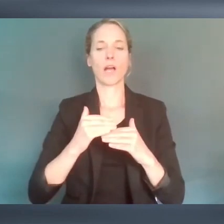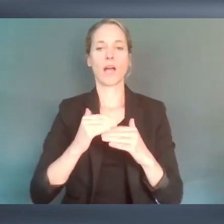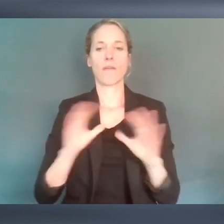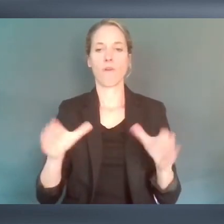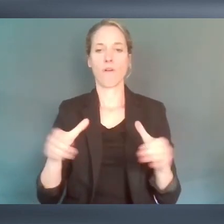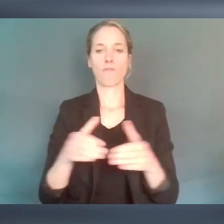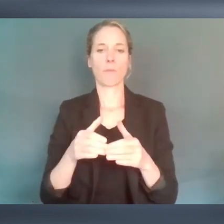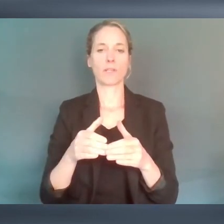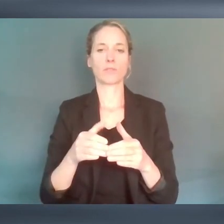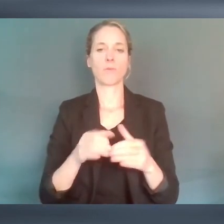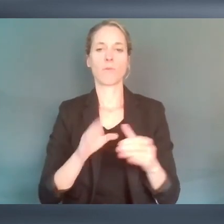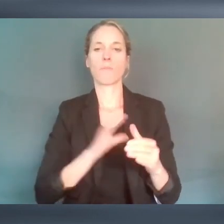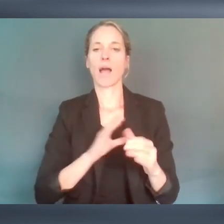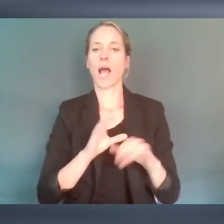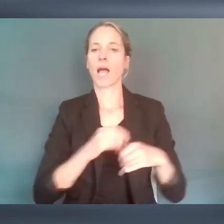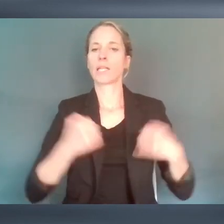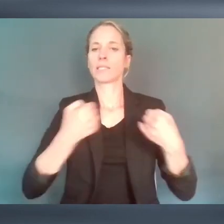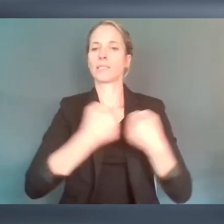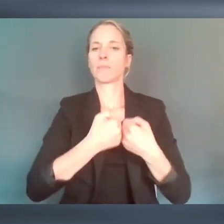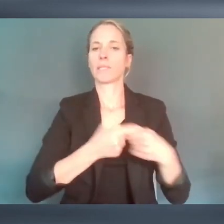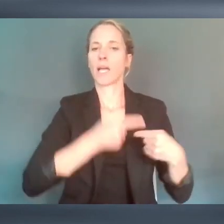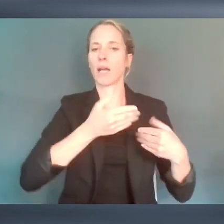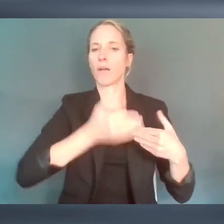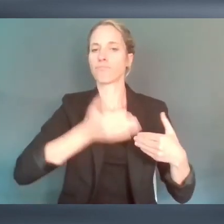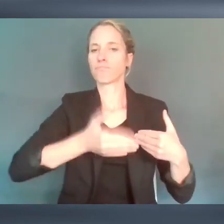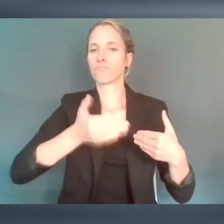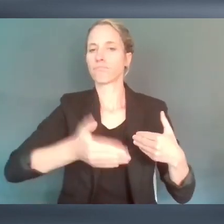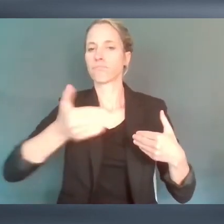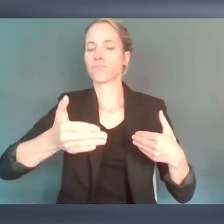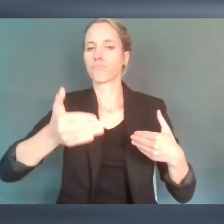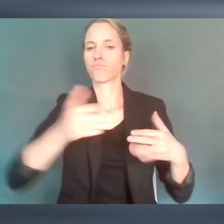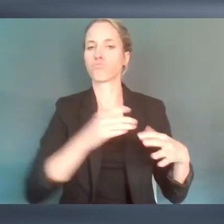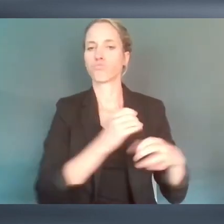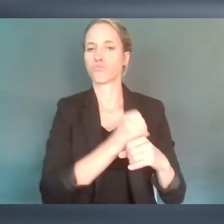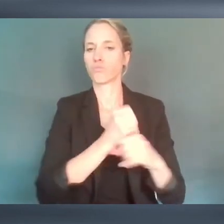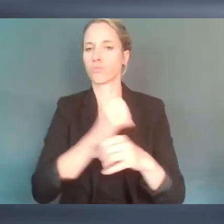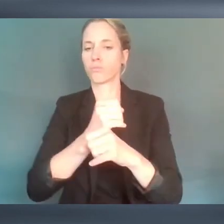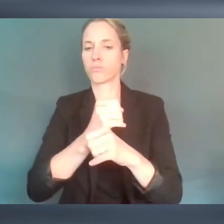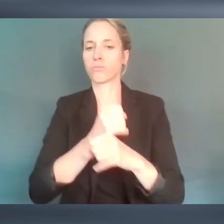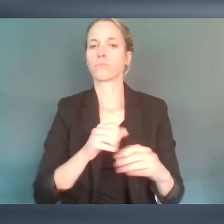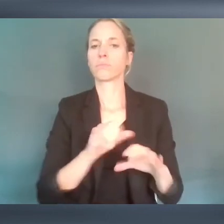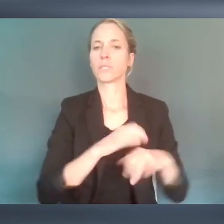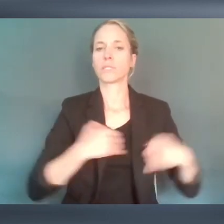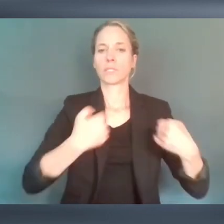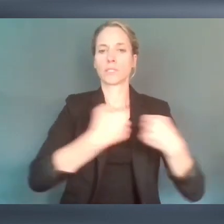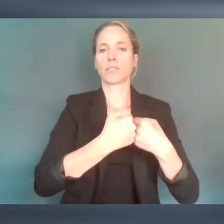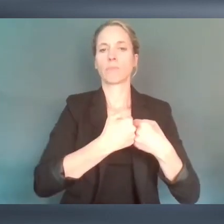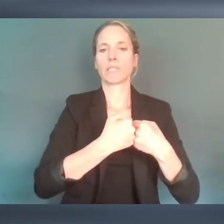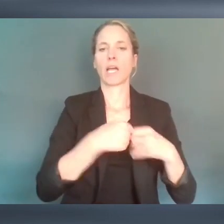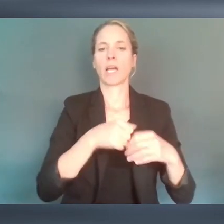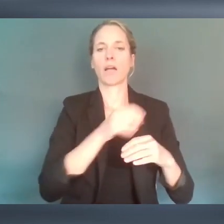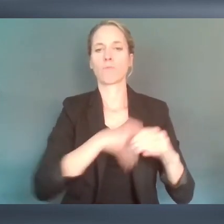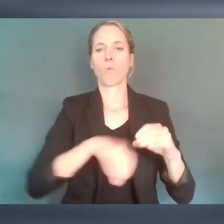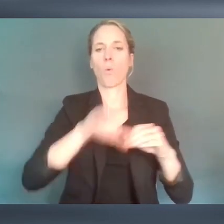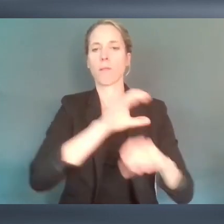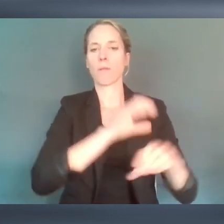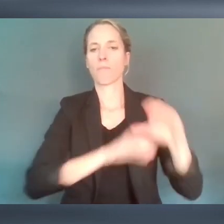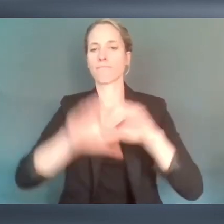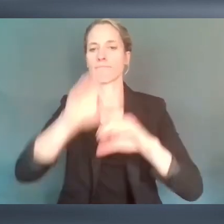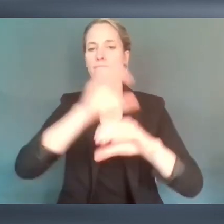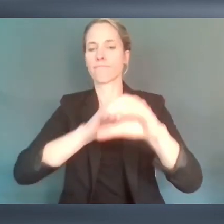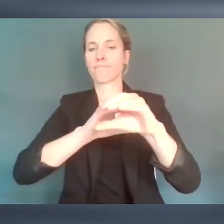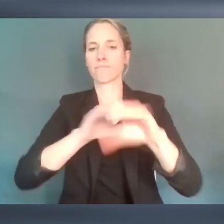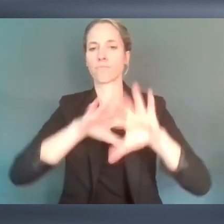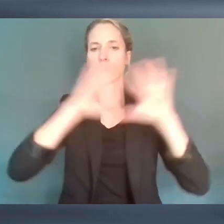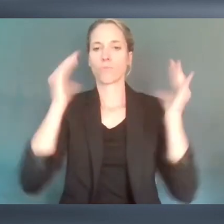séminaires plutôt courts, des séminaires différents, complémentaires, qui forment un corpus cohérent et dont un